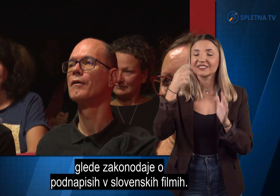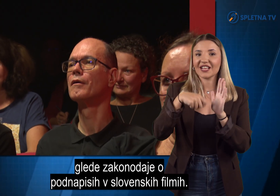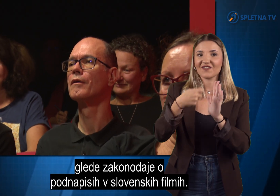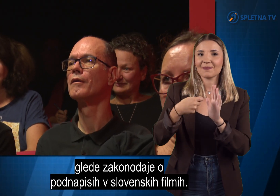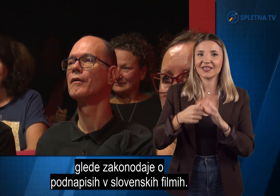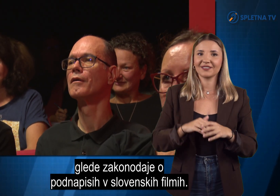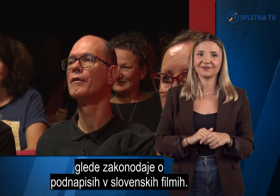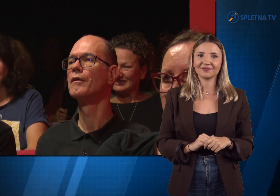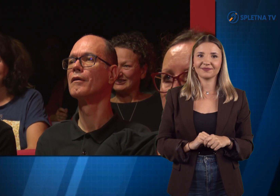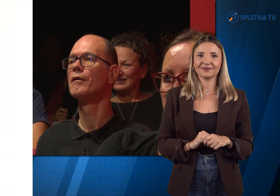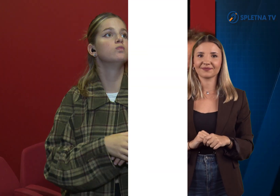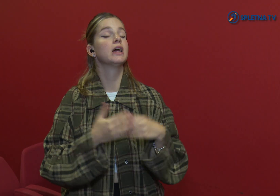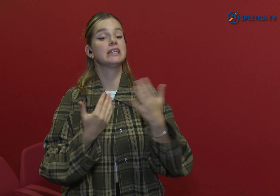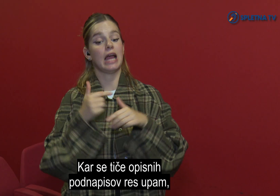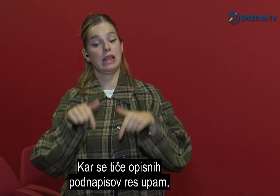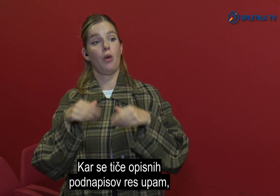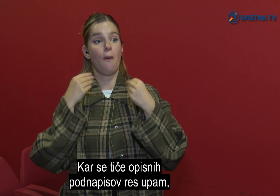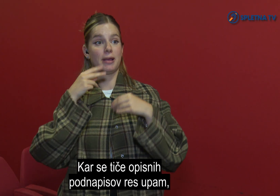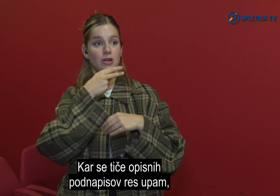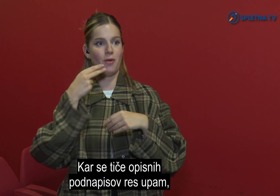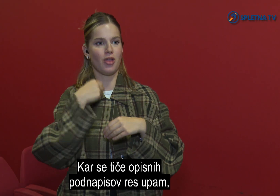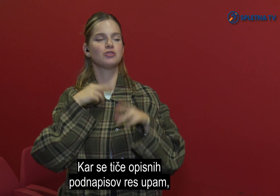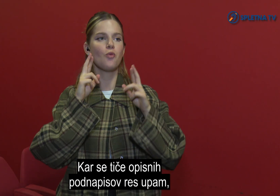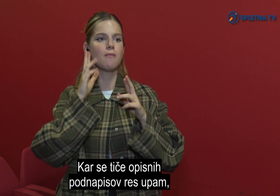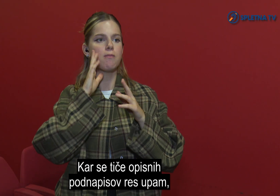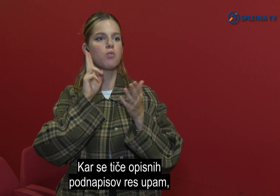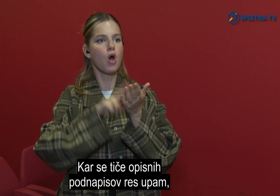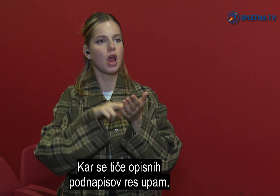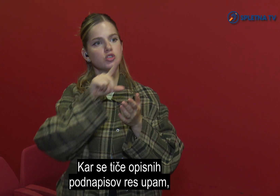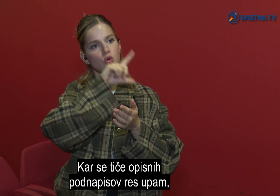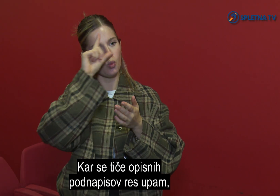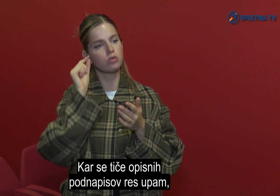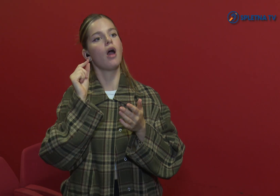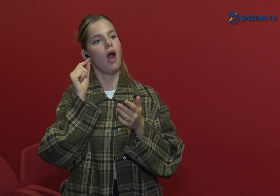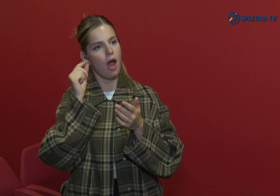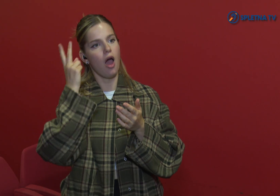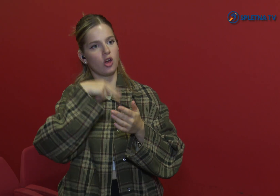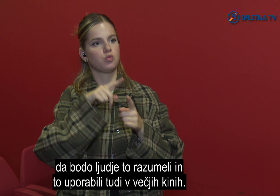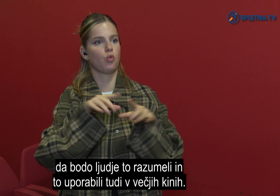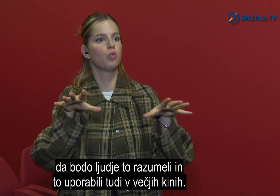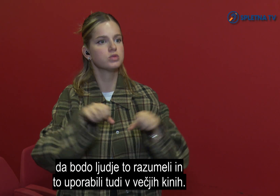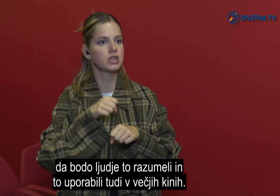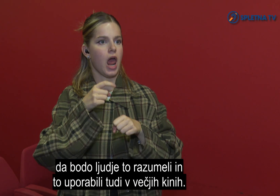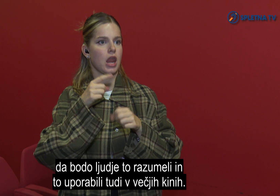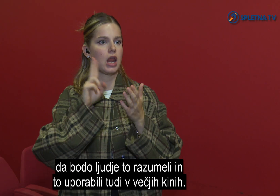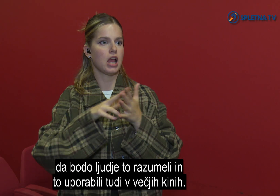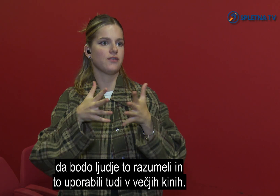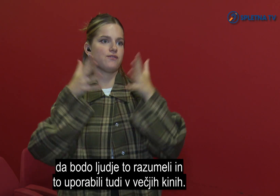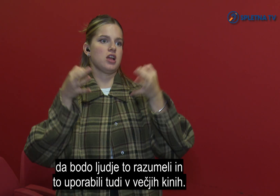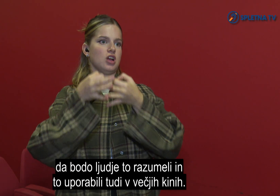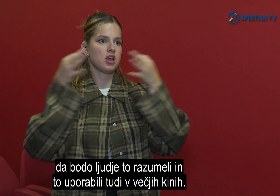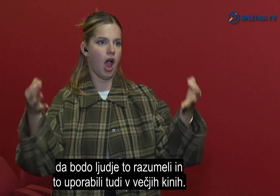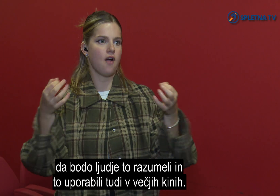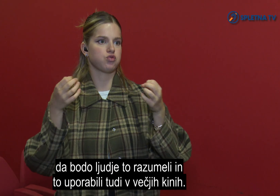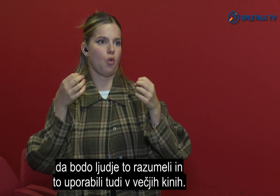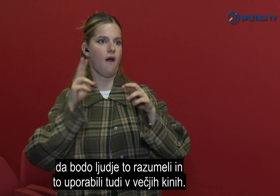v slovenskih filmih. Kar se tiče opisnih podnapisov, res upam, da bodo ljudje to razumeli in to